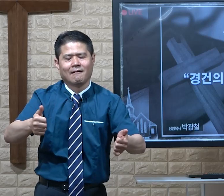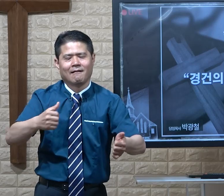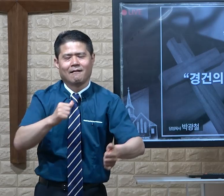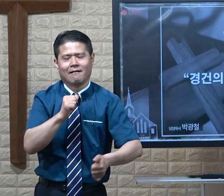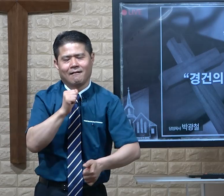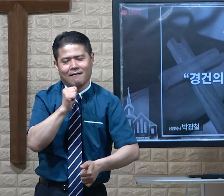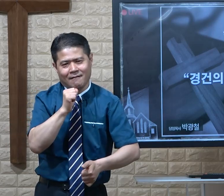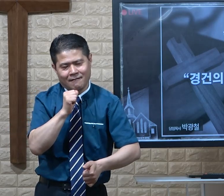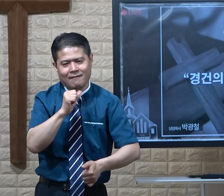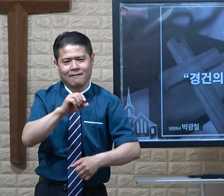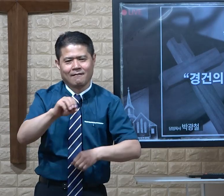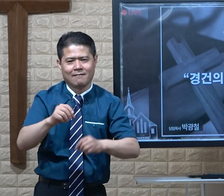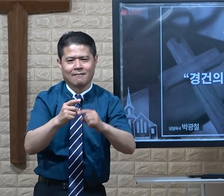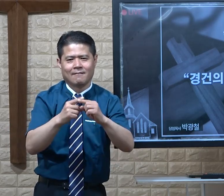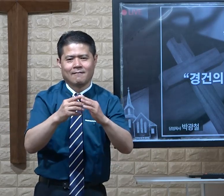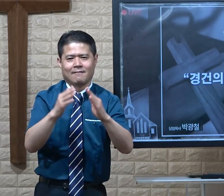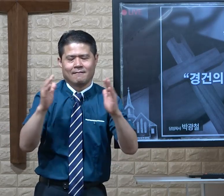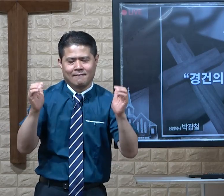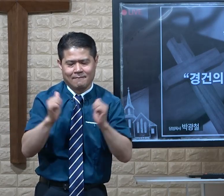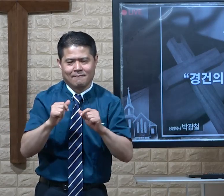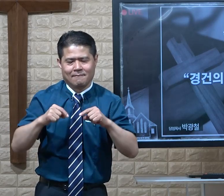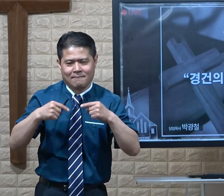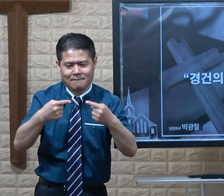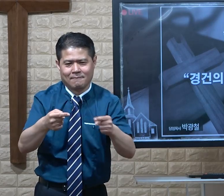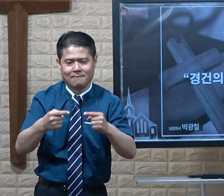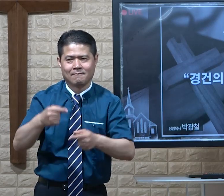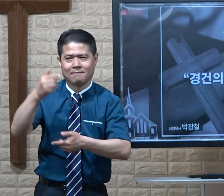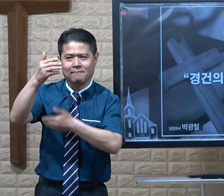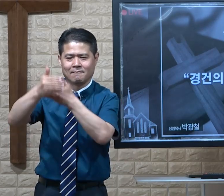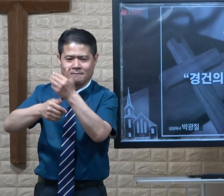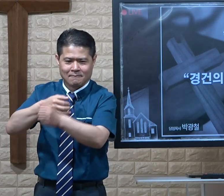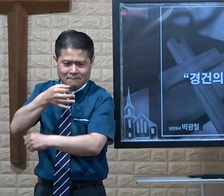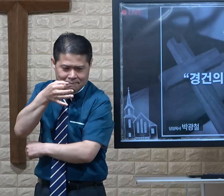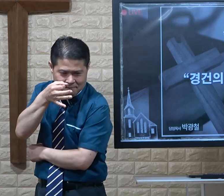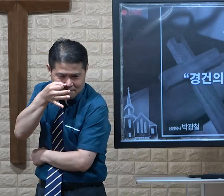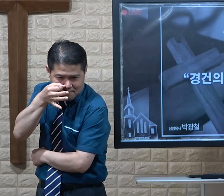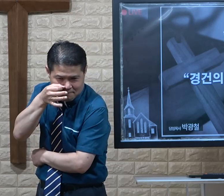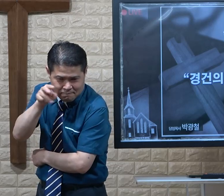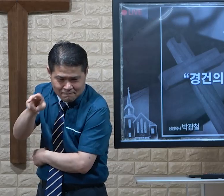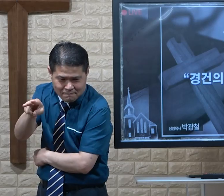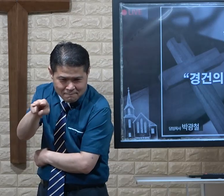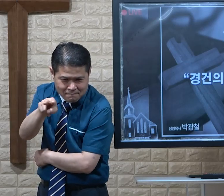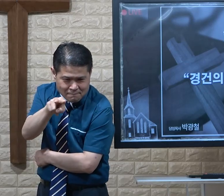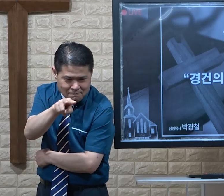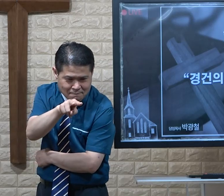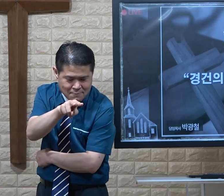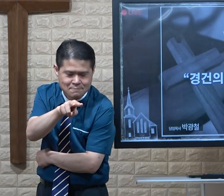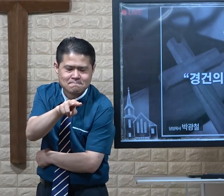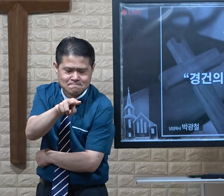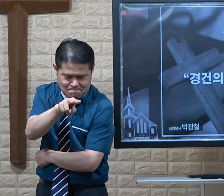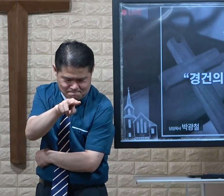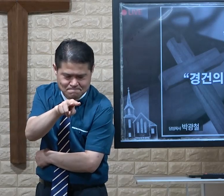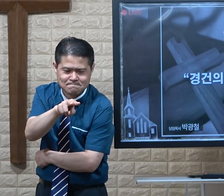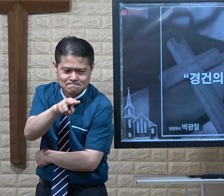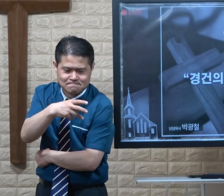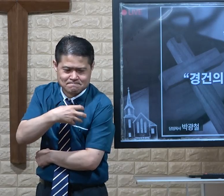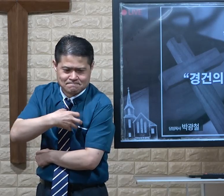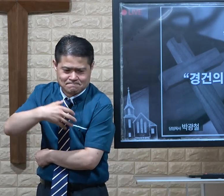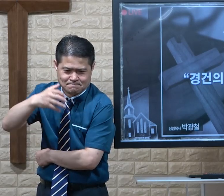경제가 어렵다. 우리 교회가 먼저 열심히 기도를 하니까 하나님이